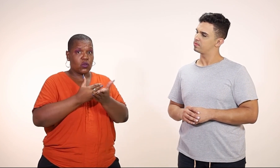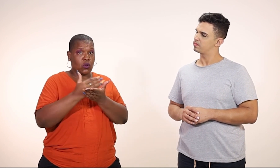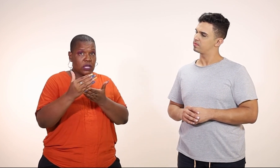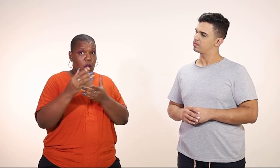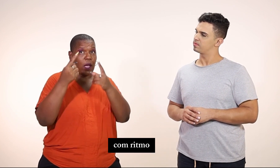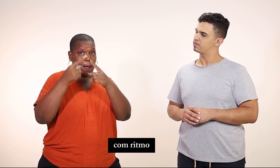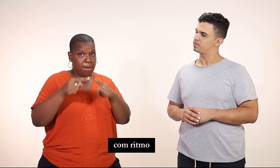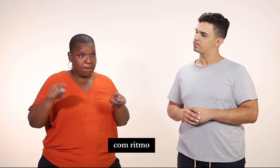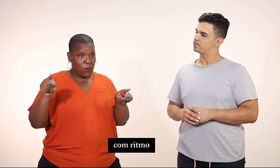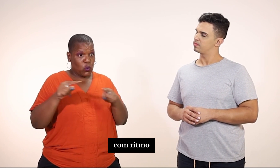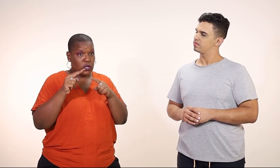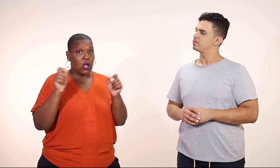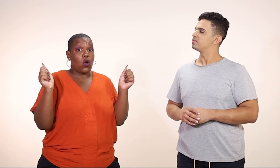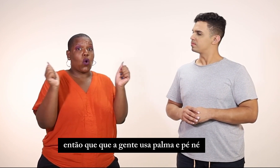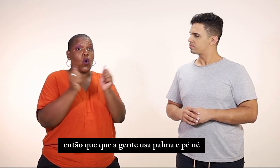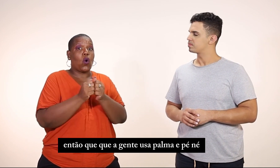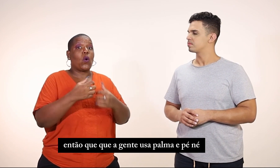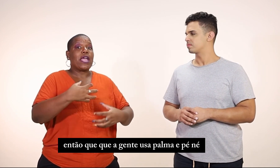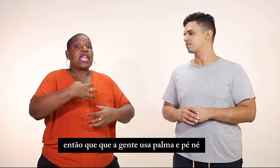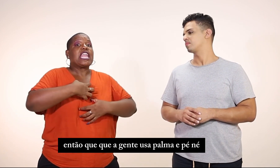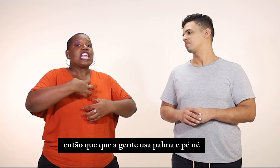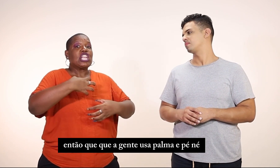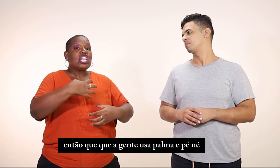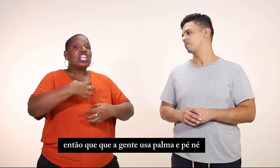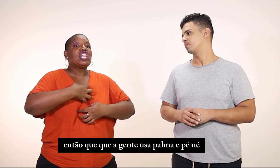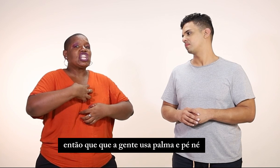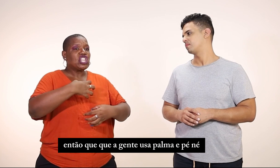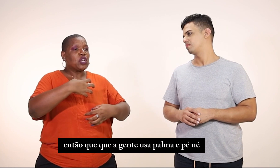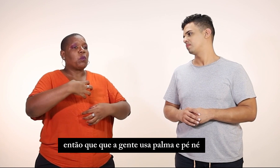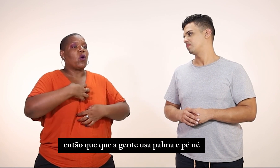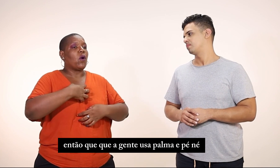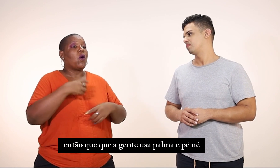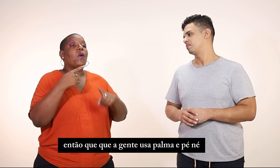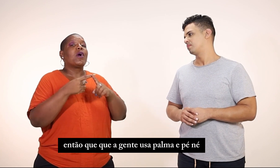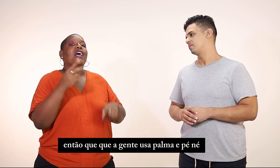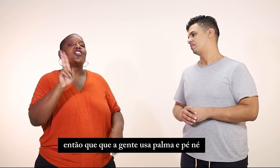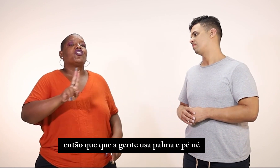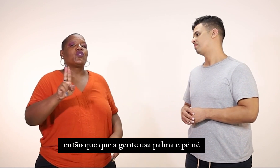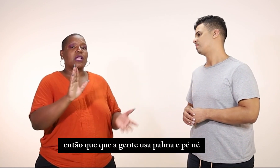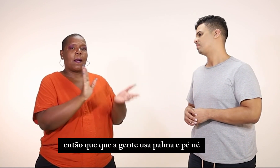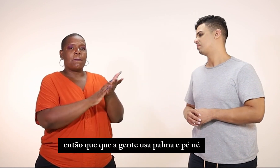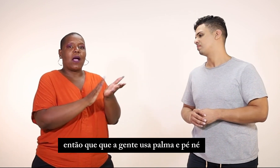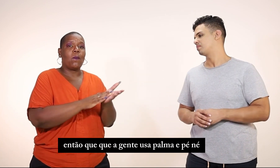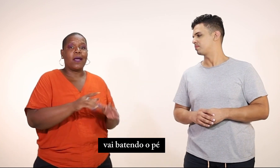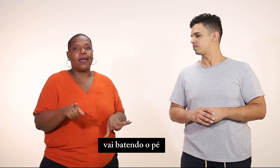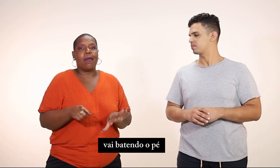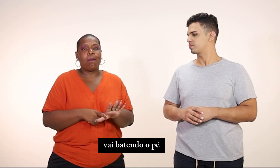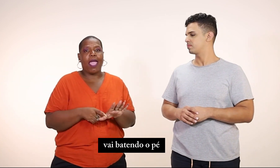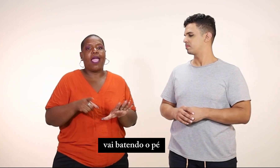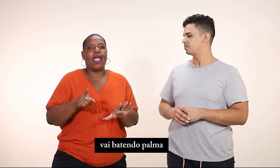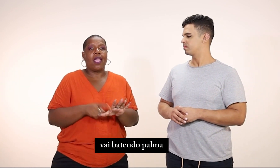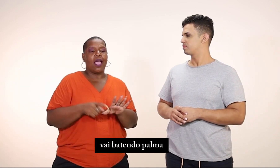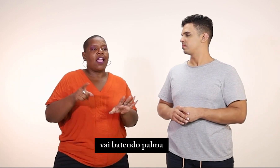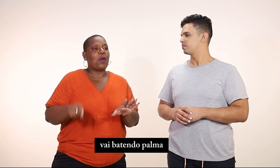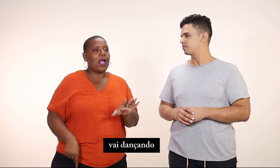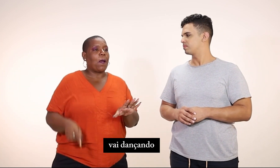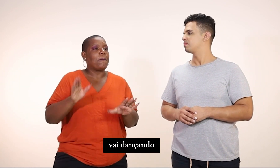com ritmo. Então, o que a gente usa? Palma e pé. né? Vai batendo o pé, vai batendo palma, vai